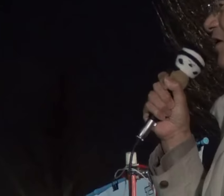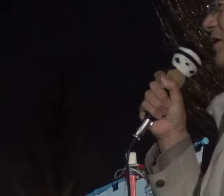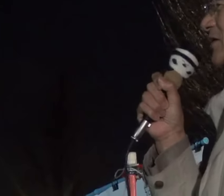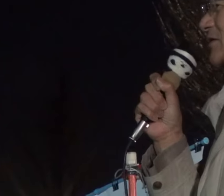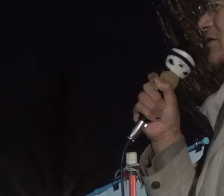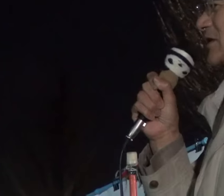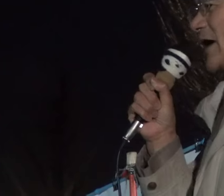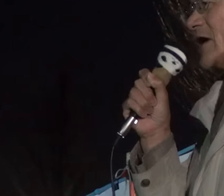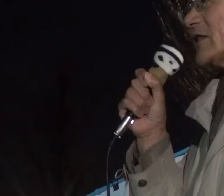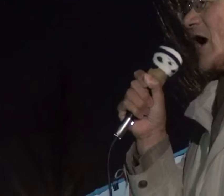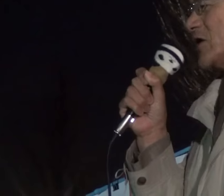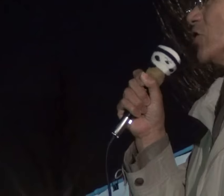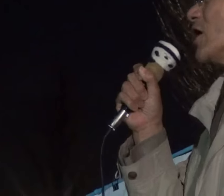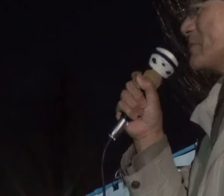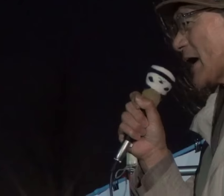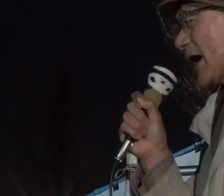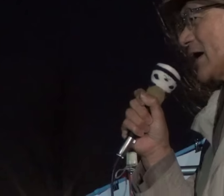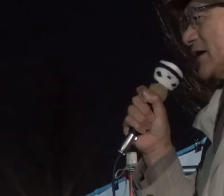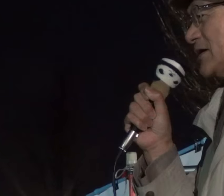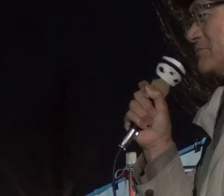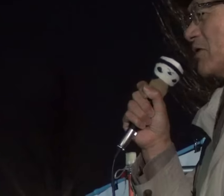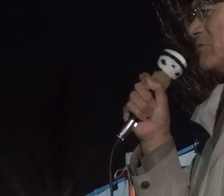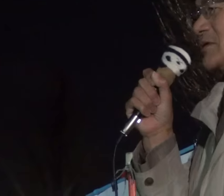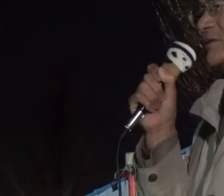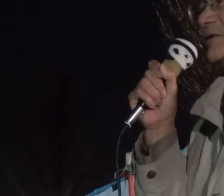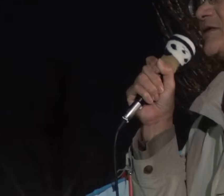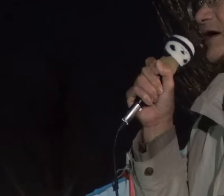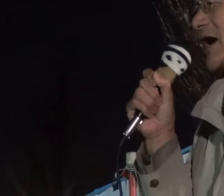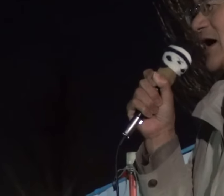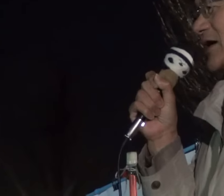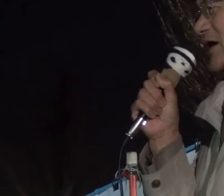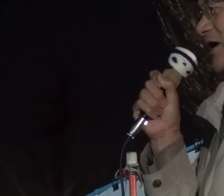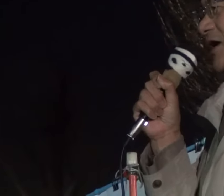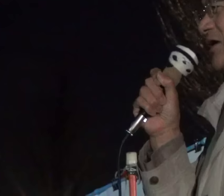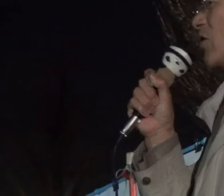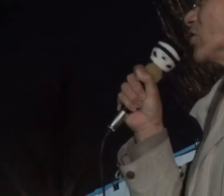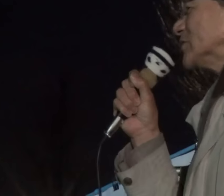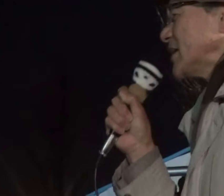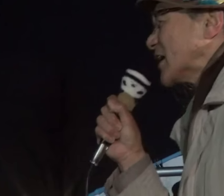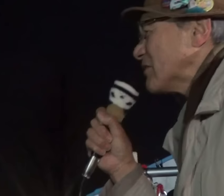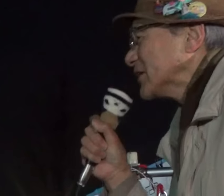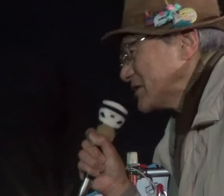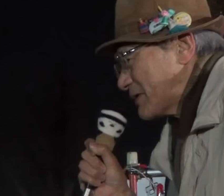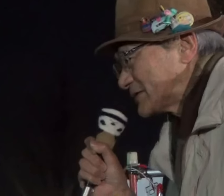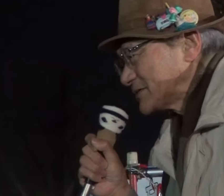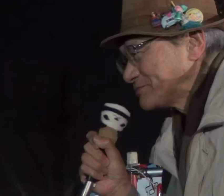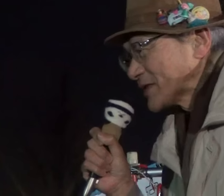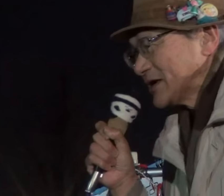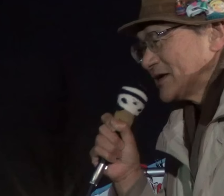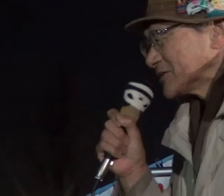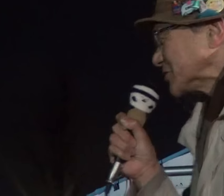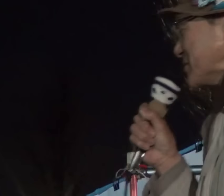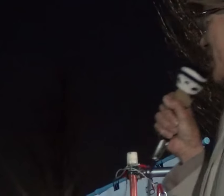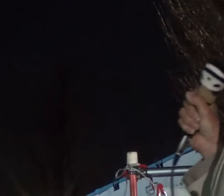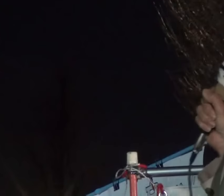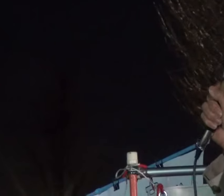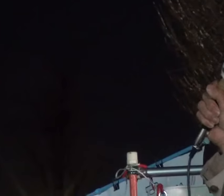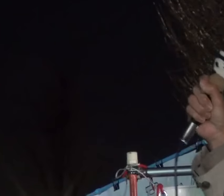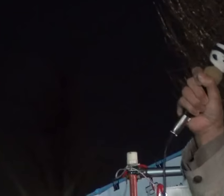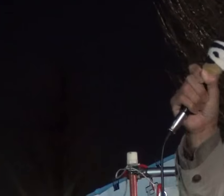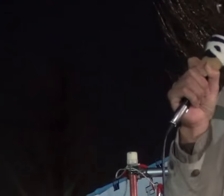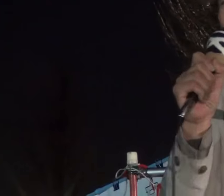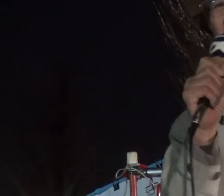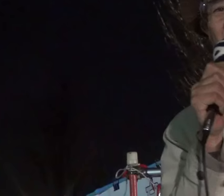の大変な弱みがもう自ら露骨に現れています。そして皆さ